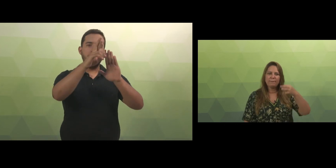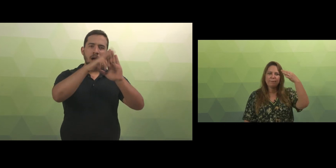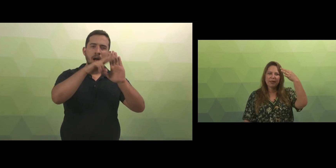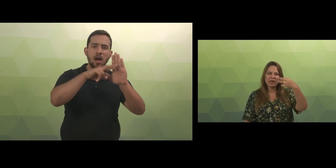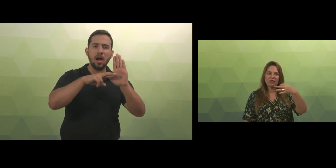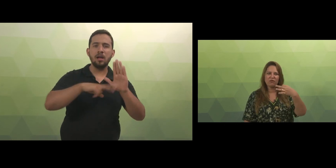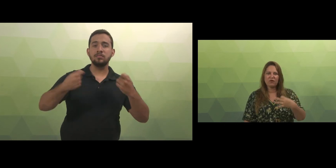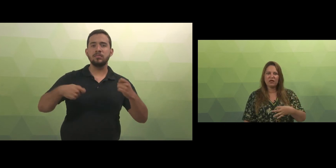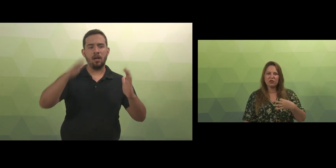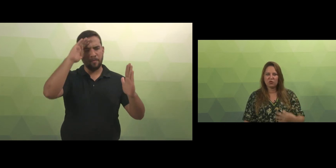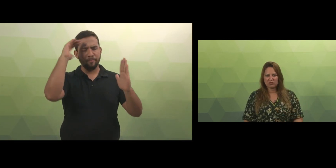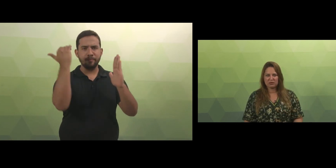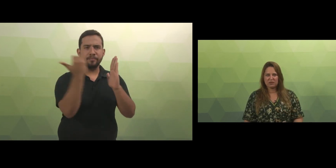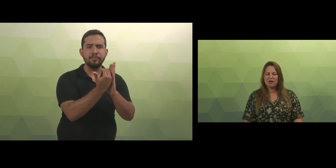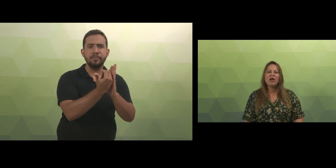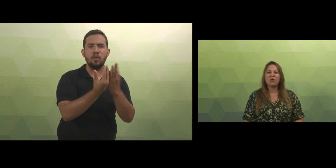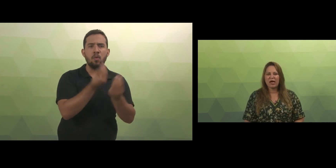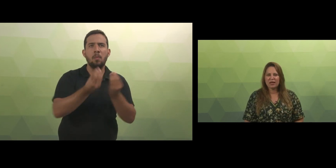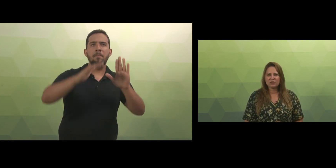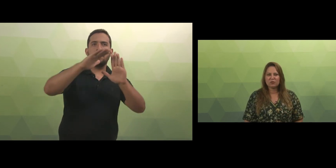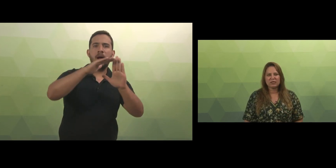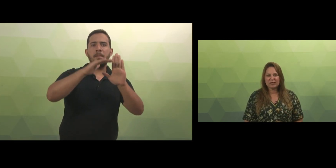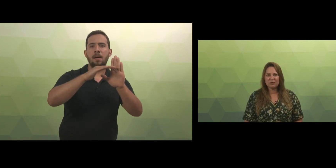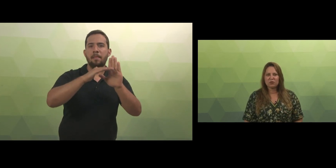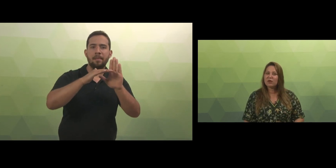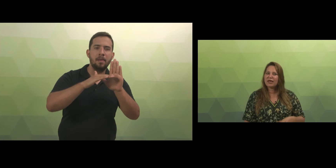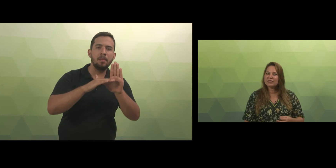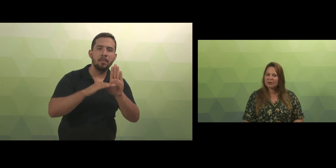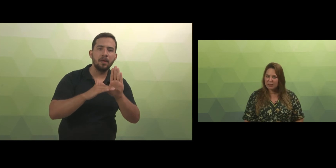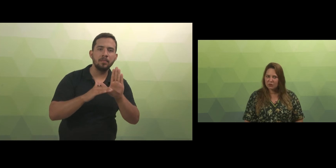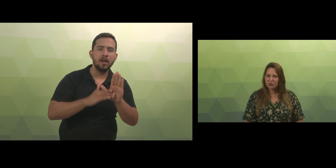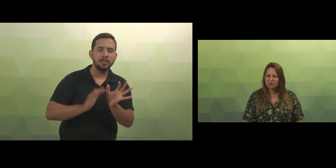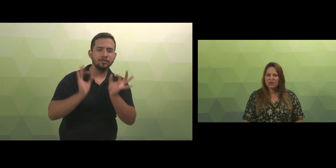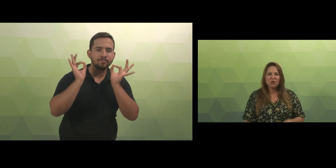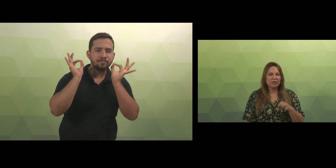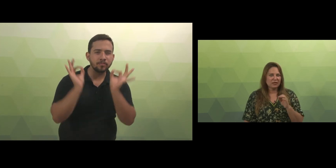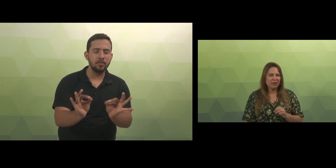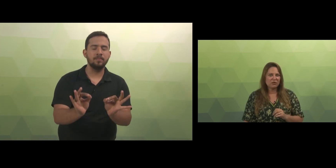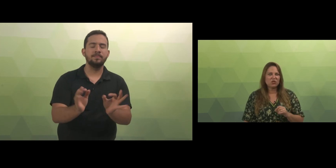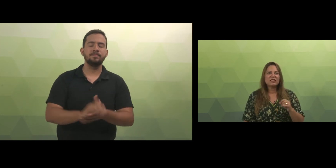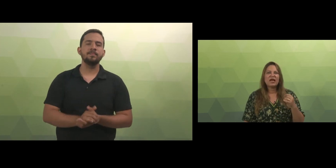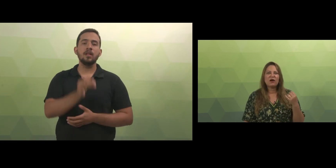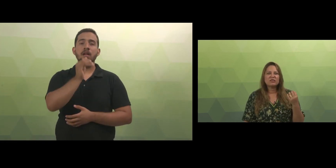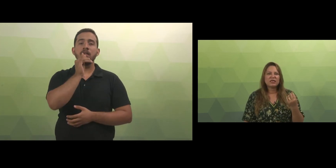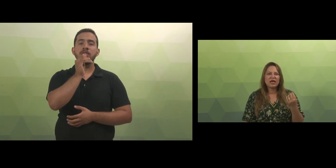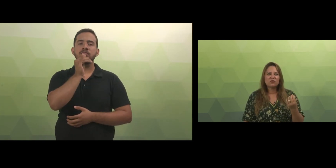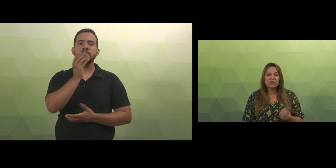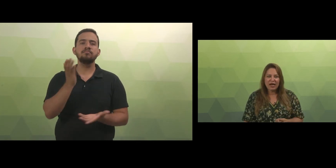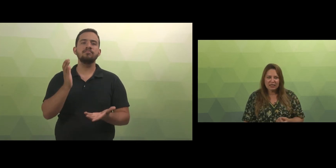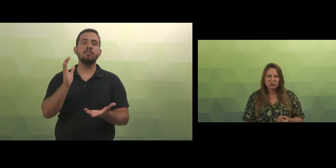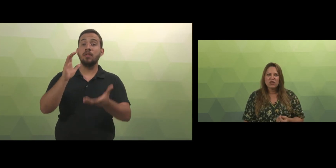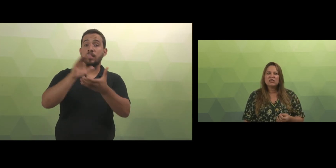configurem perfeitos. É o caso, por exemplo, do casamento. O casamento só será